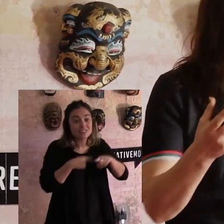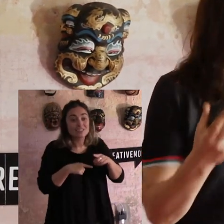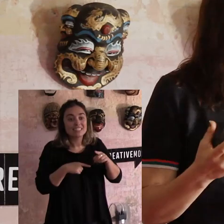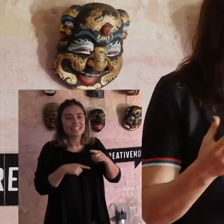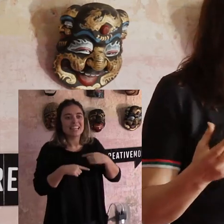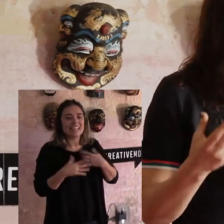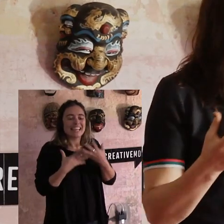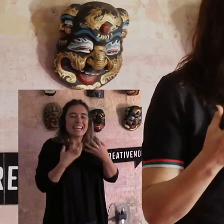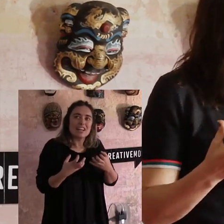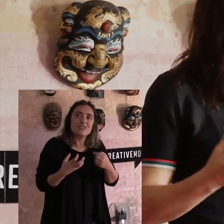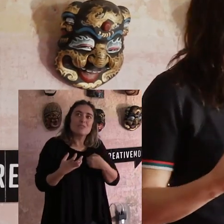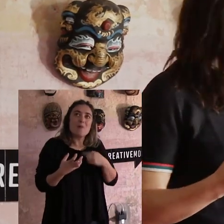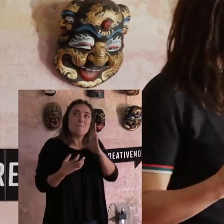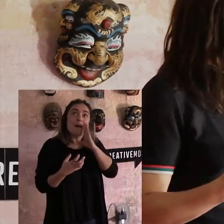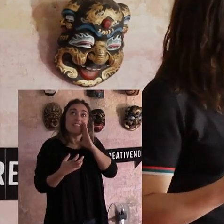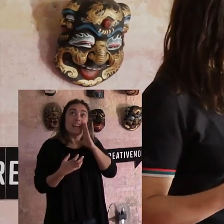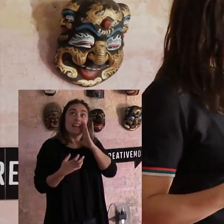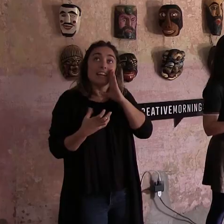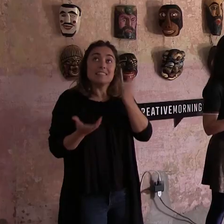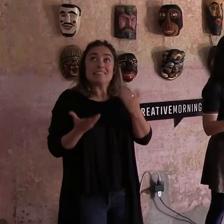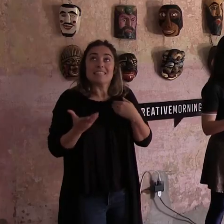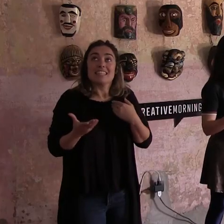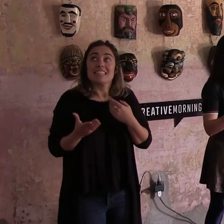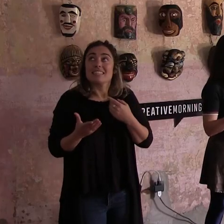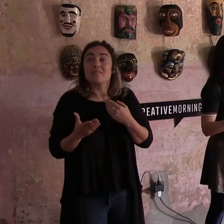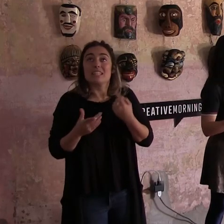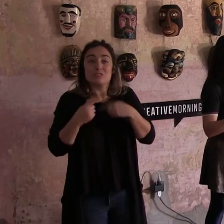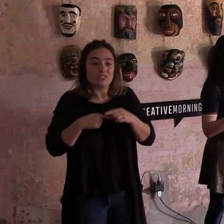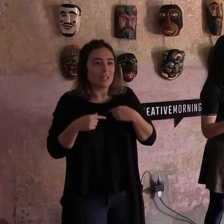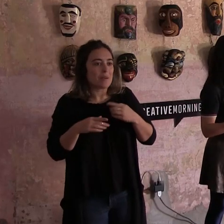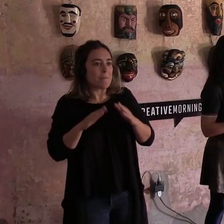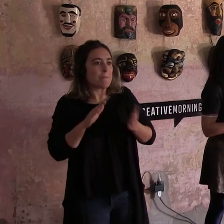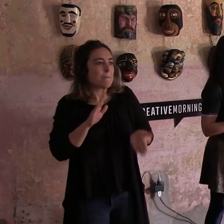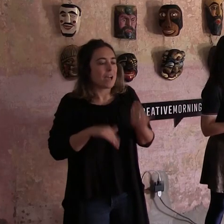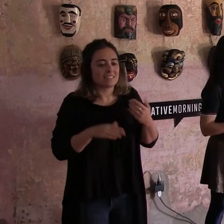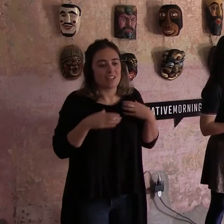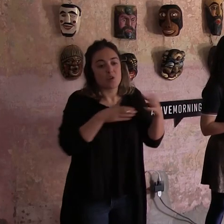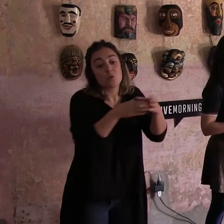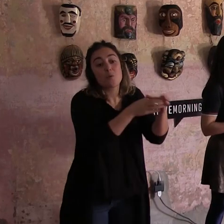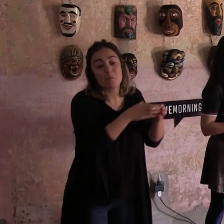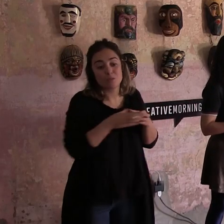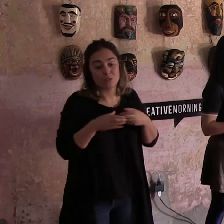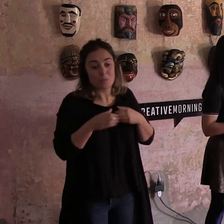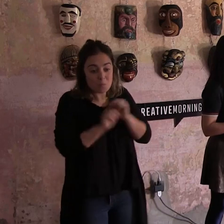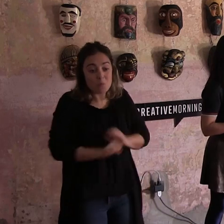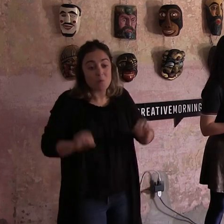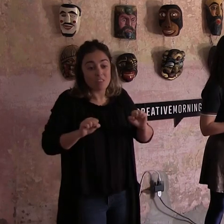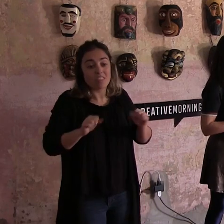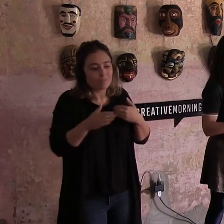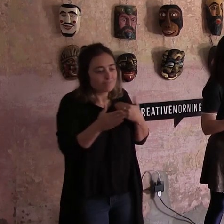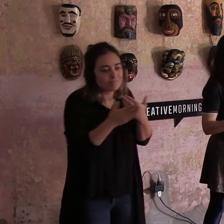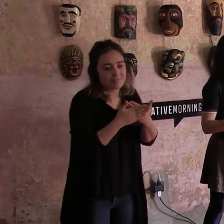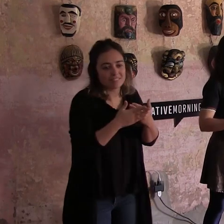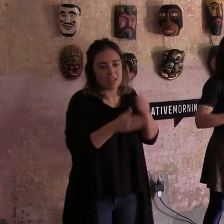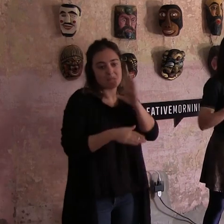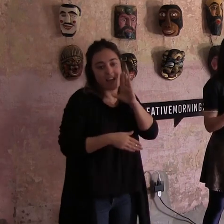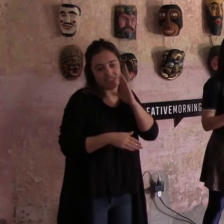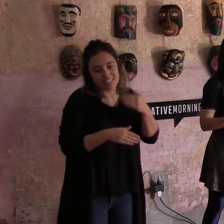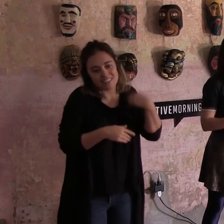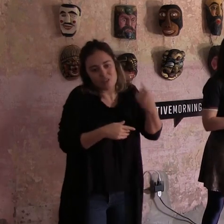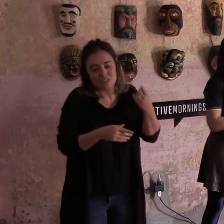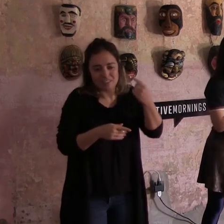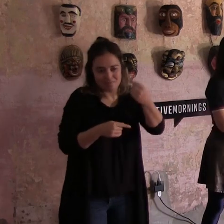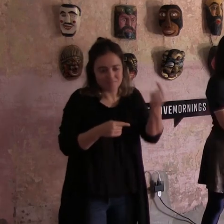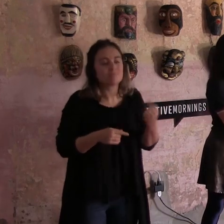agarrando más todavía de esas cosas. Y bueno, Contradanza para mí fue como así, la cuna donde